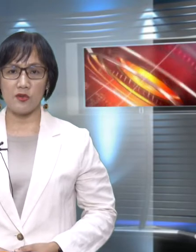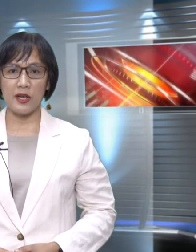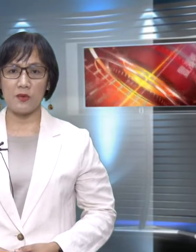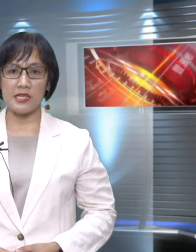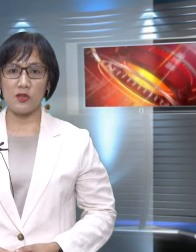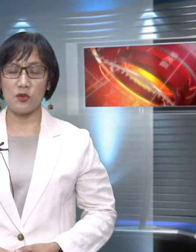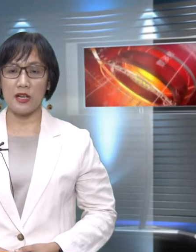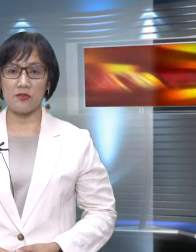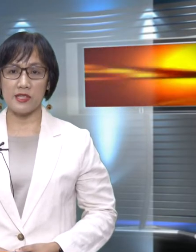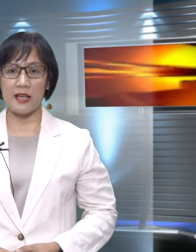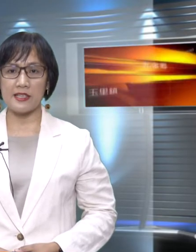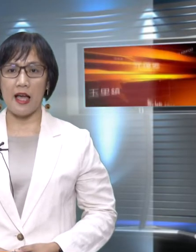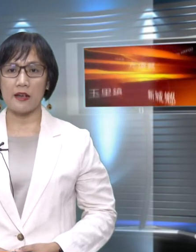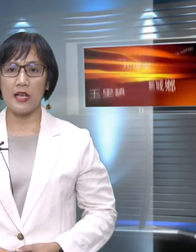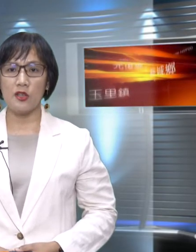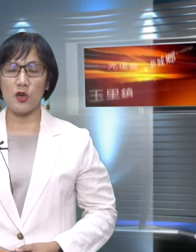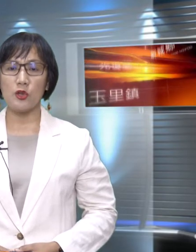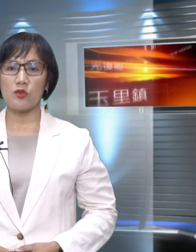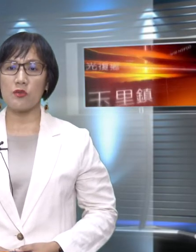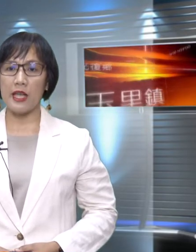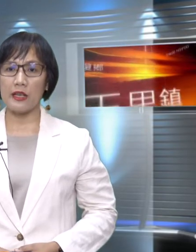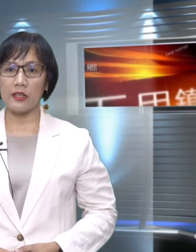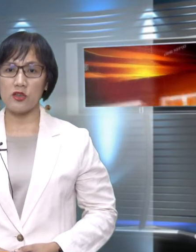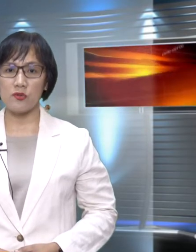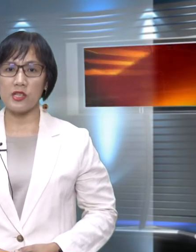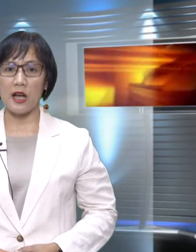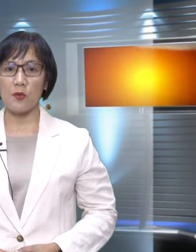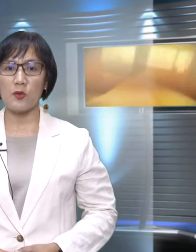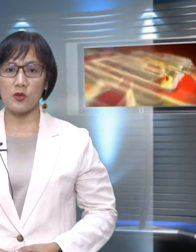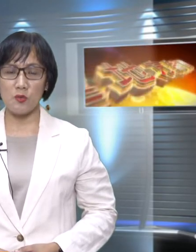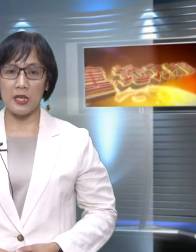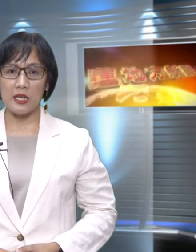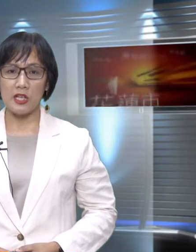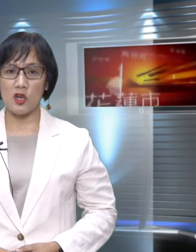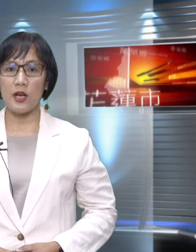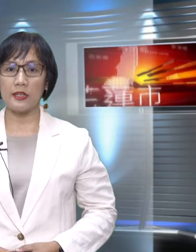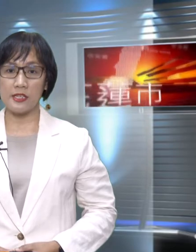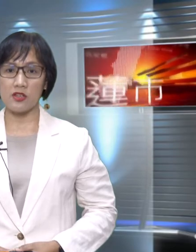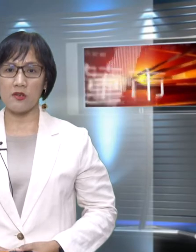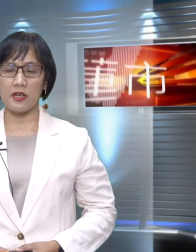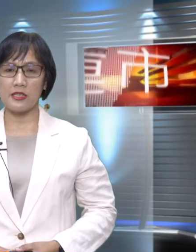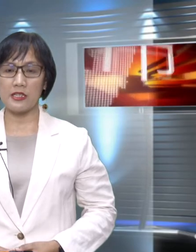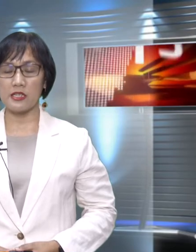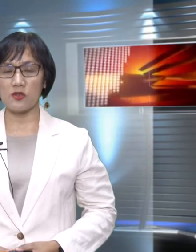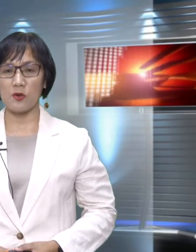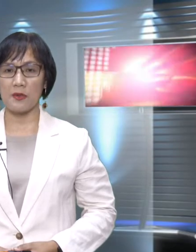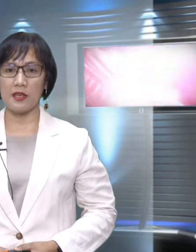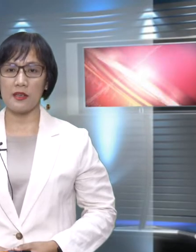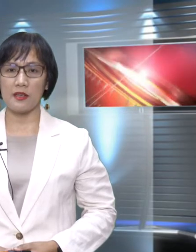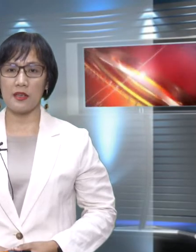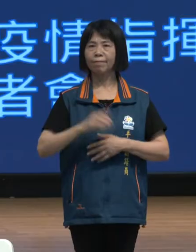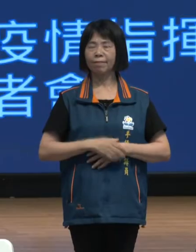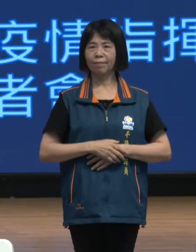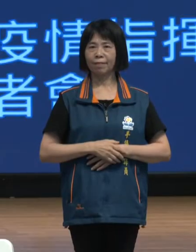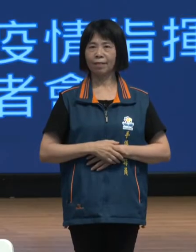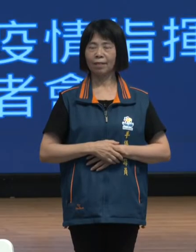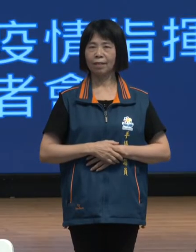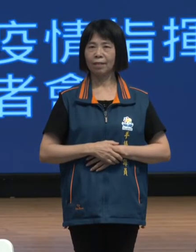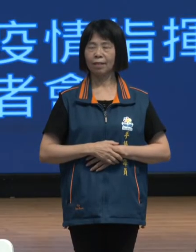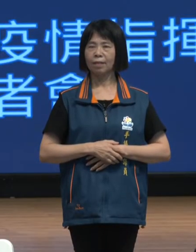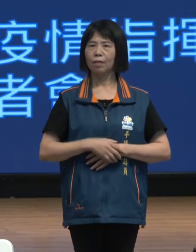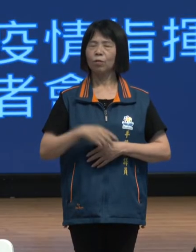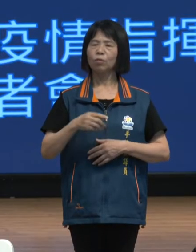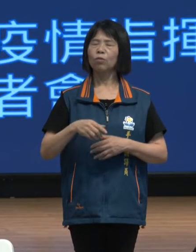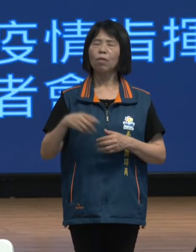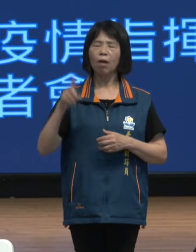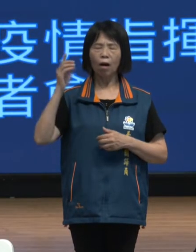长许正卫、卫生局长朱家祥、教育处代理处长翁淑敏召开了记者会进行说明。 追得到